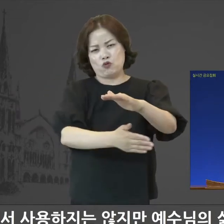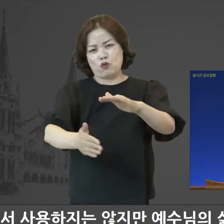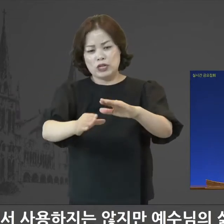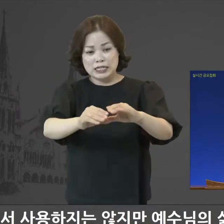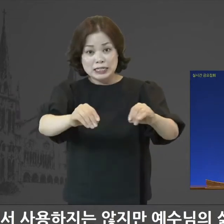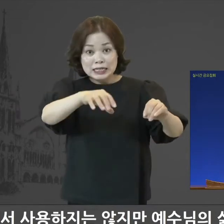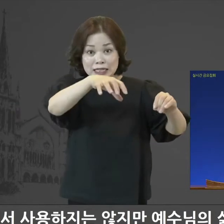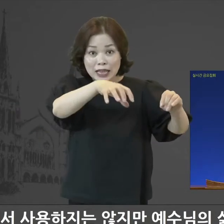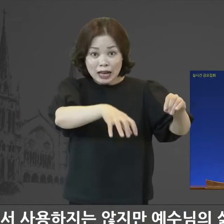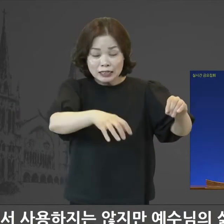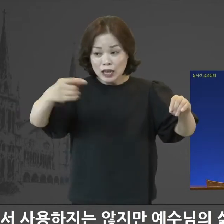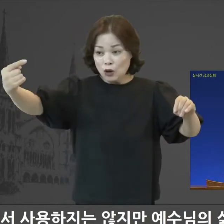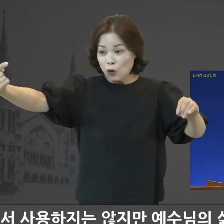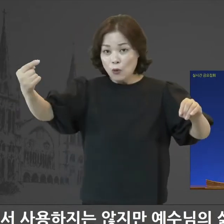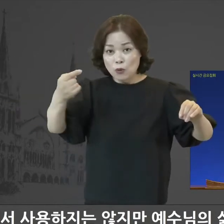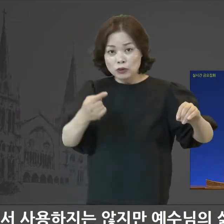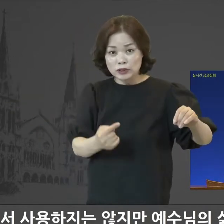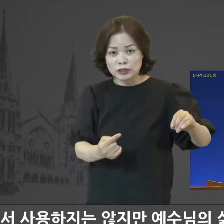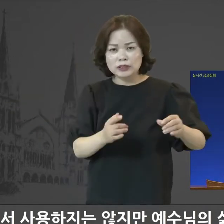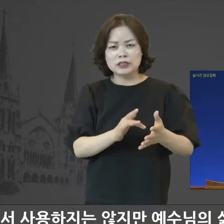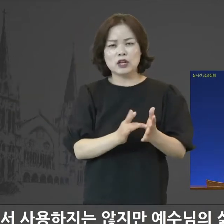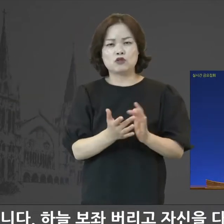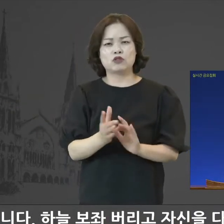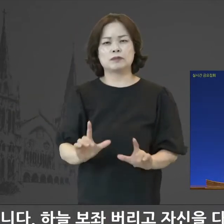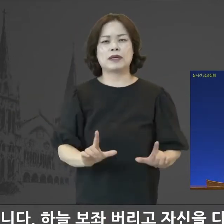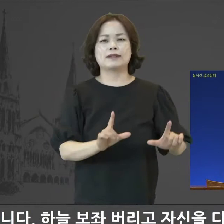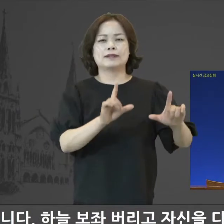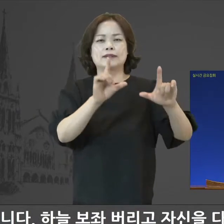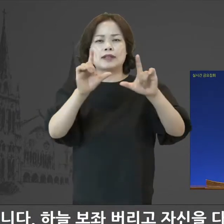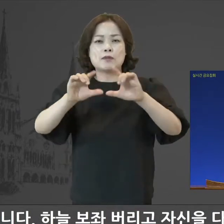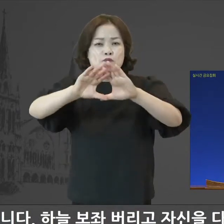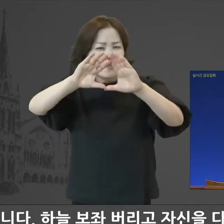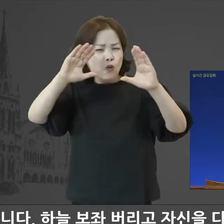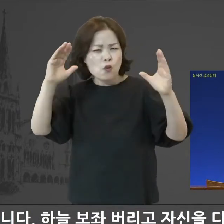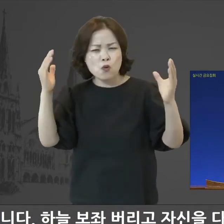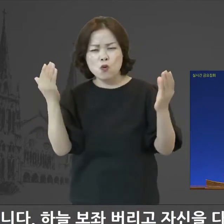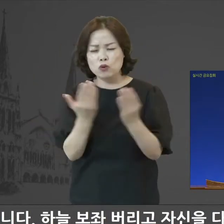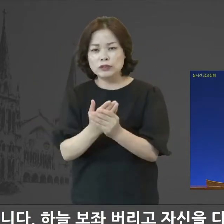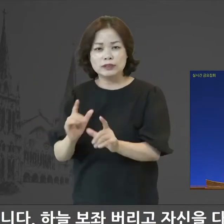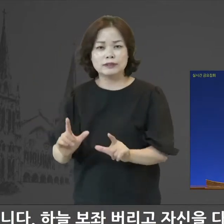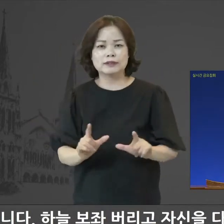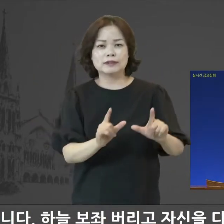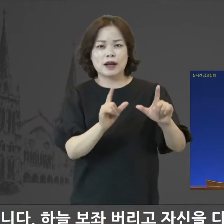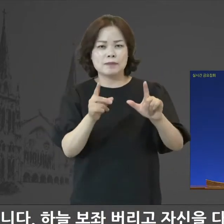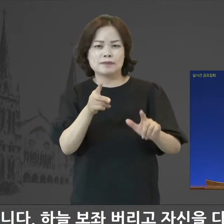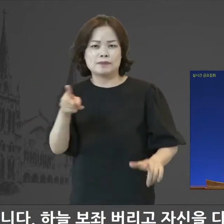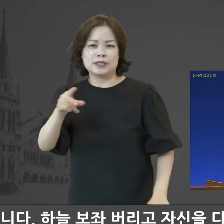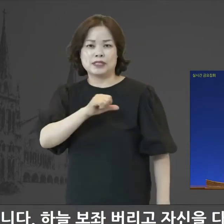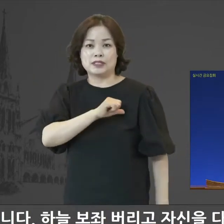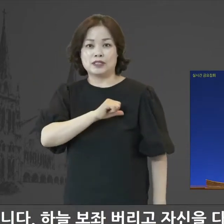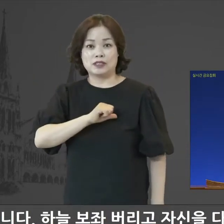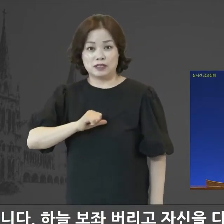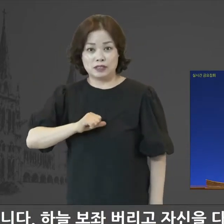이 땅에 오신 예수님의 삶 전체가 절제였다고 볼 수 있습니다.